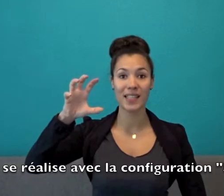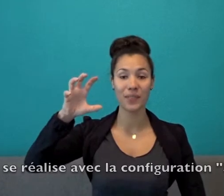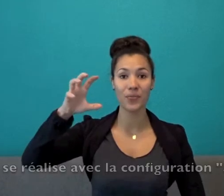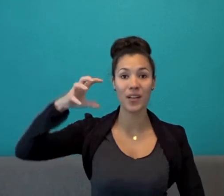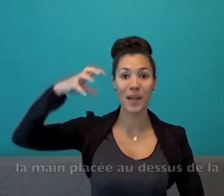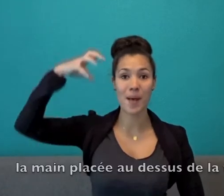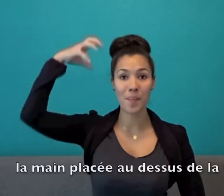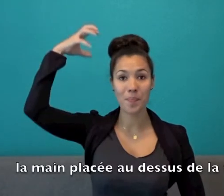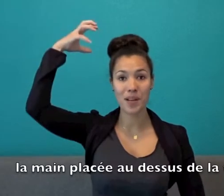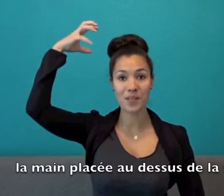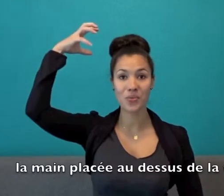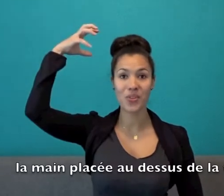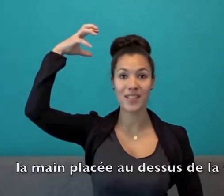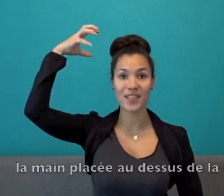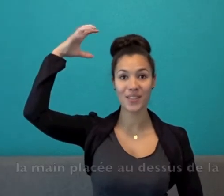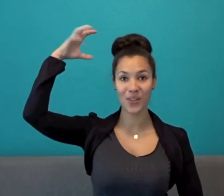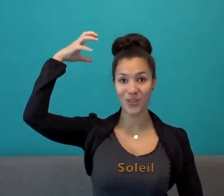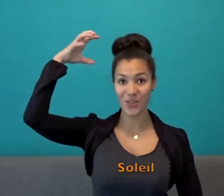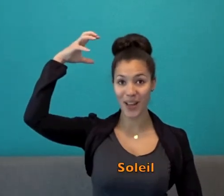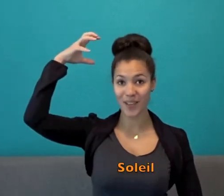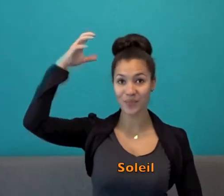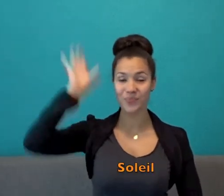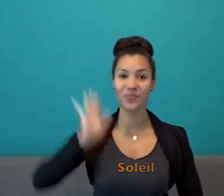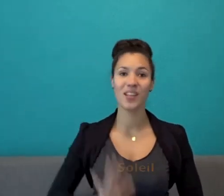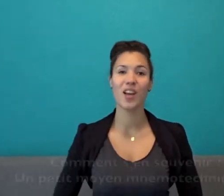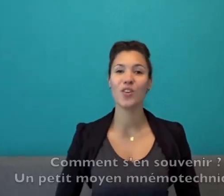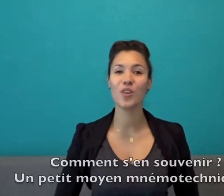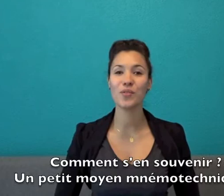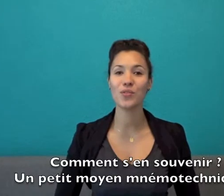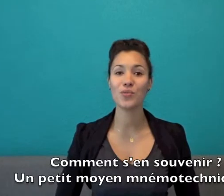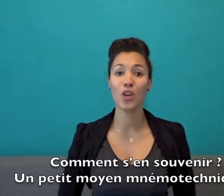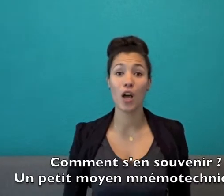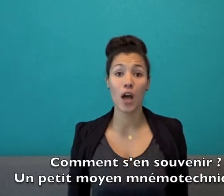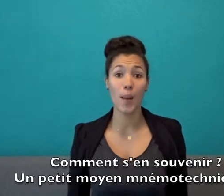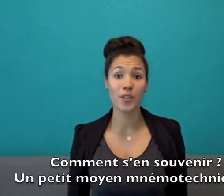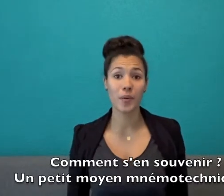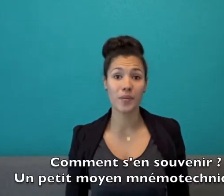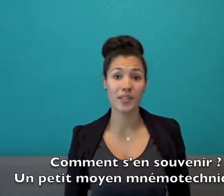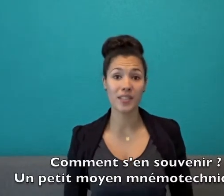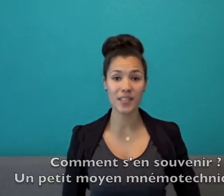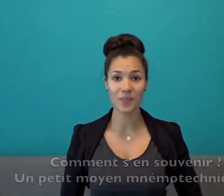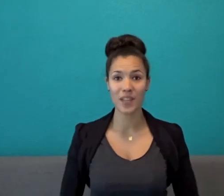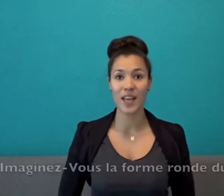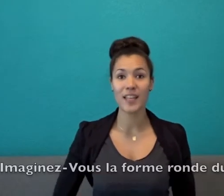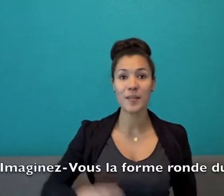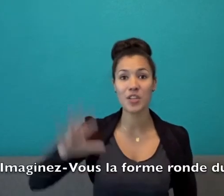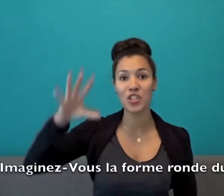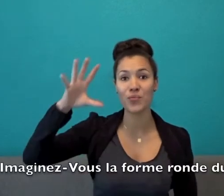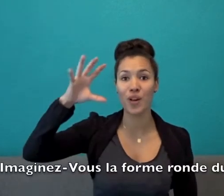griffe, la main, place au-dessus de la tête, Soleil. Comment s'en souvenir? Un petit moyen technique. Imaginez-vous la